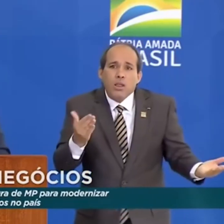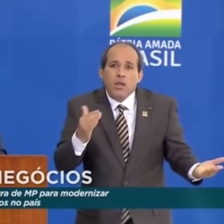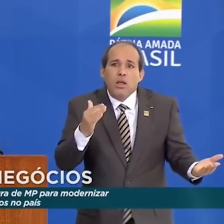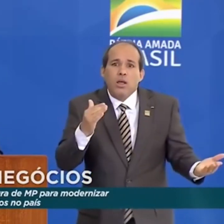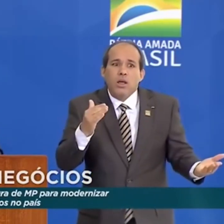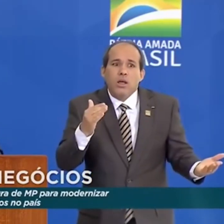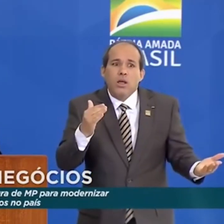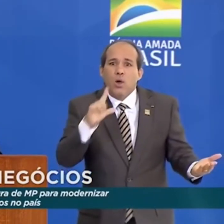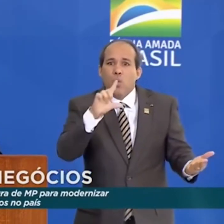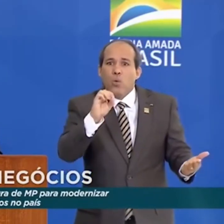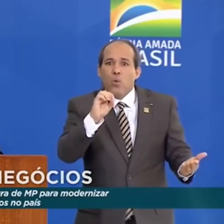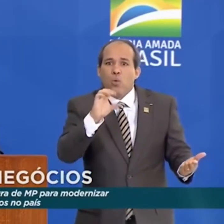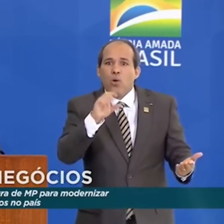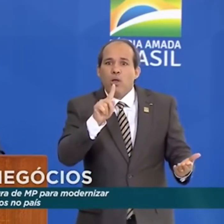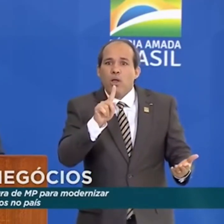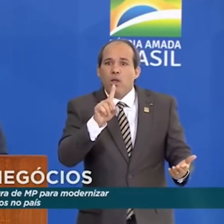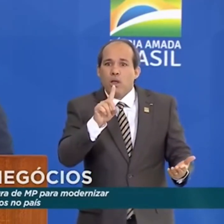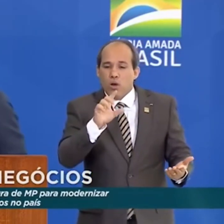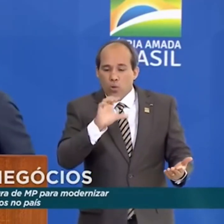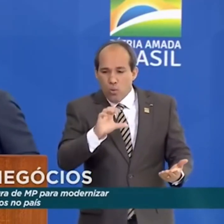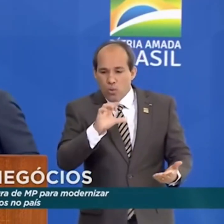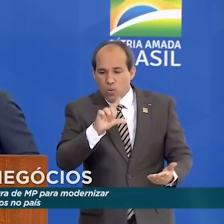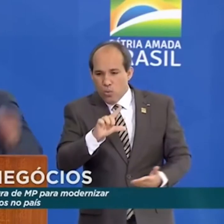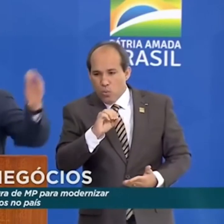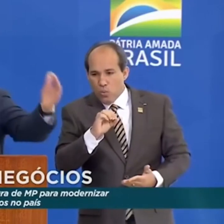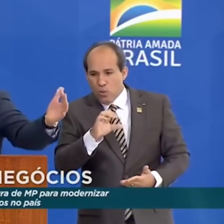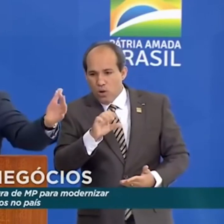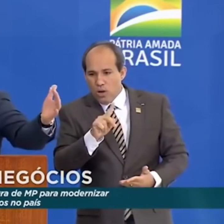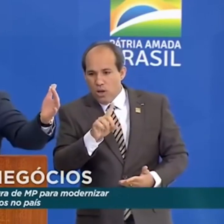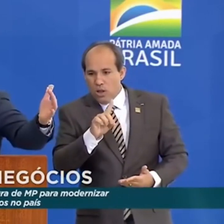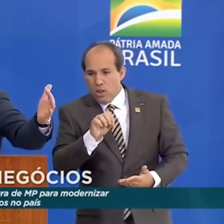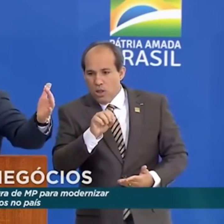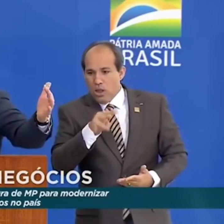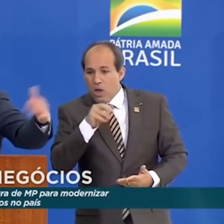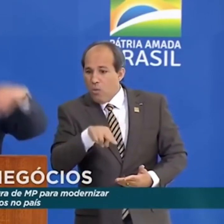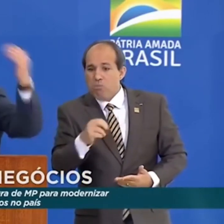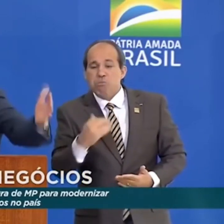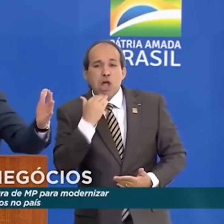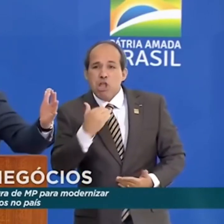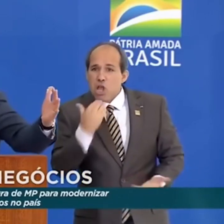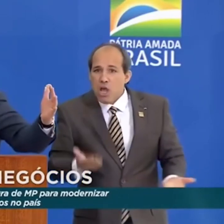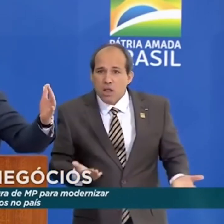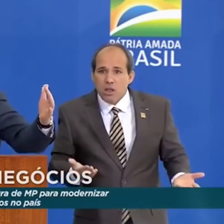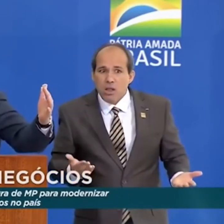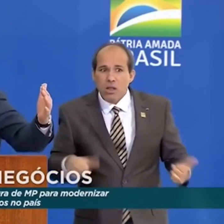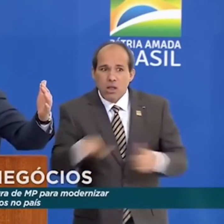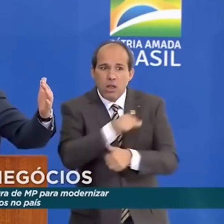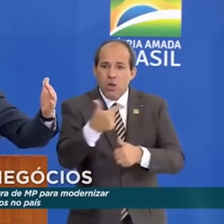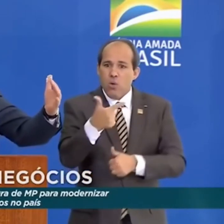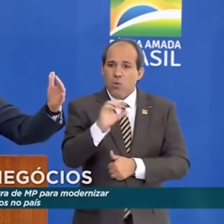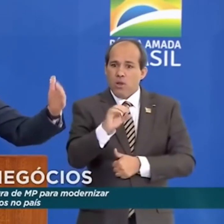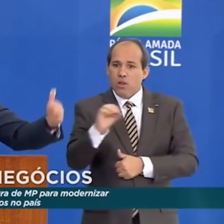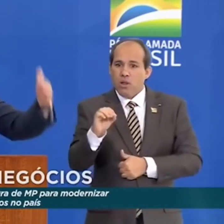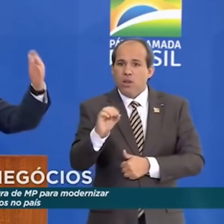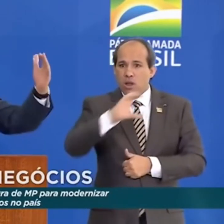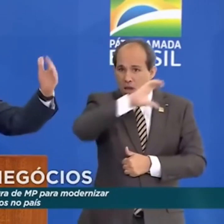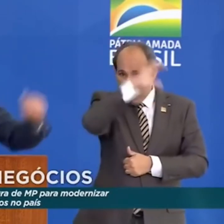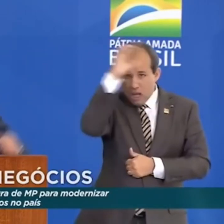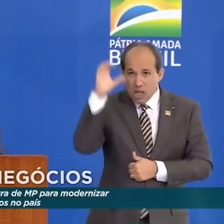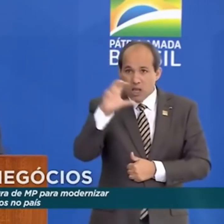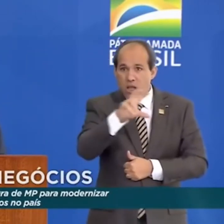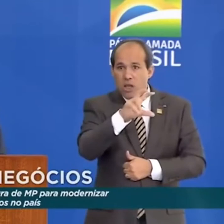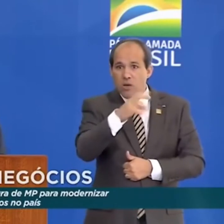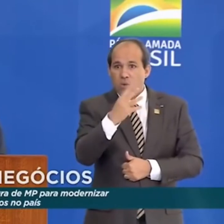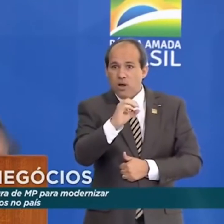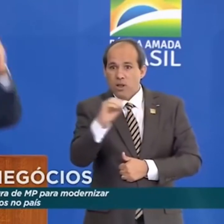Será que não se pode pensar de que 400 clientes ou 200 clientes concentrados em 5